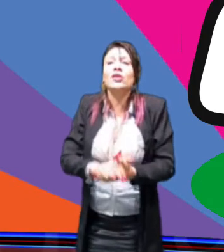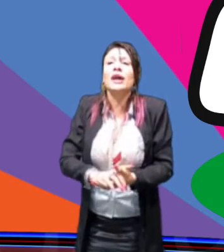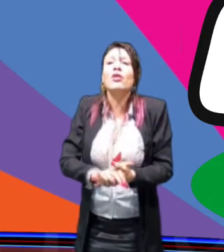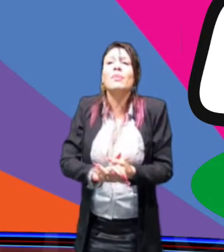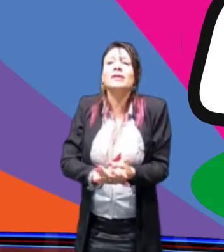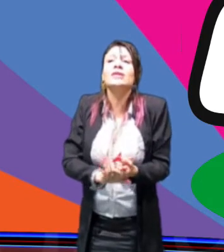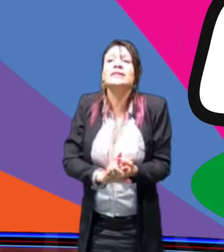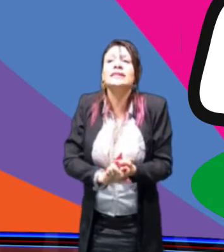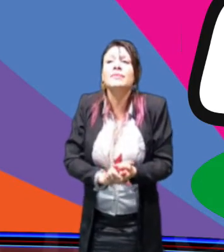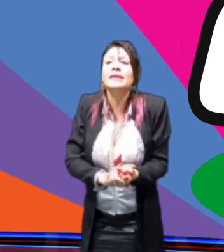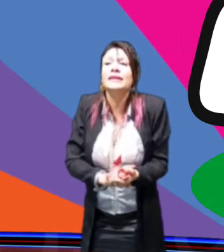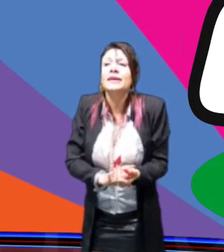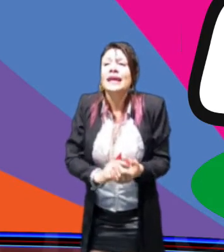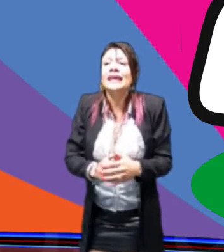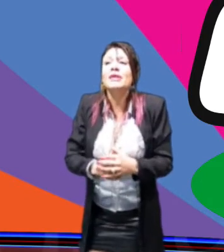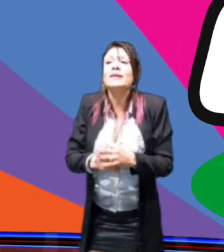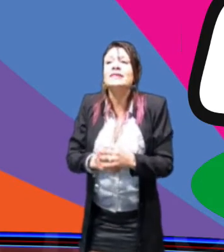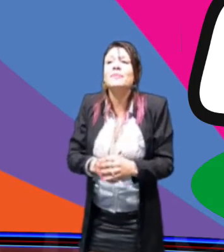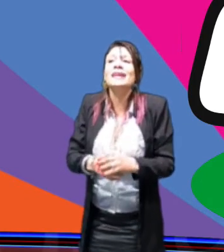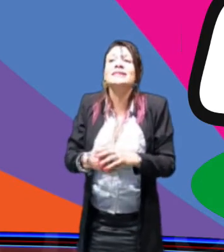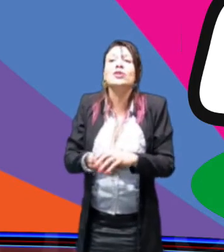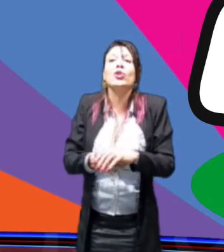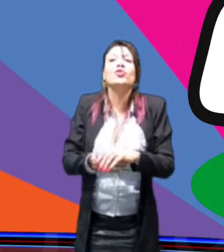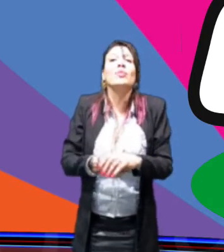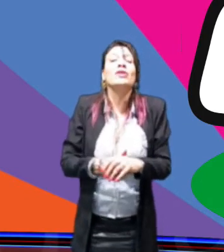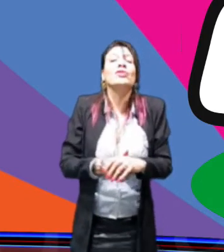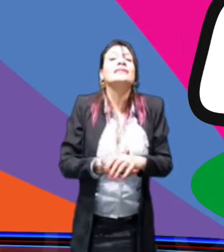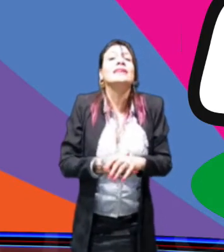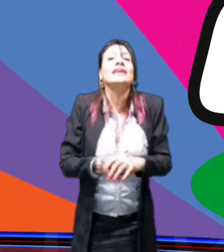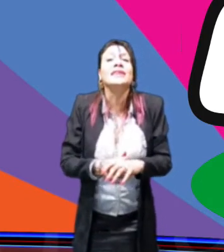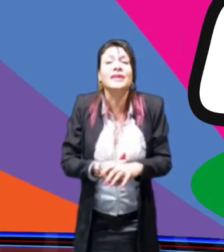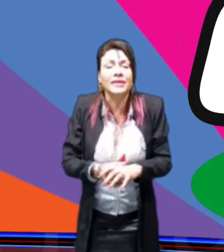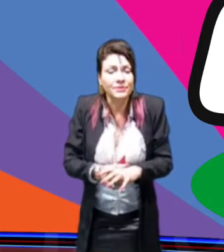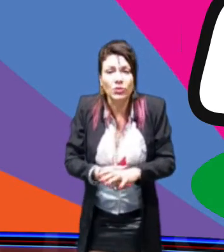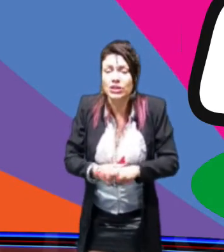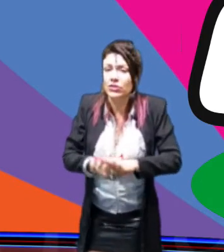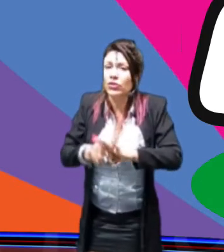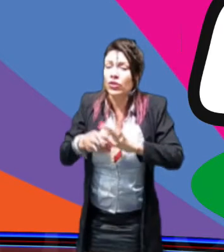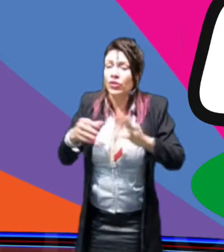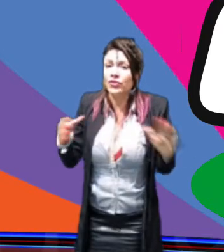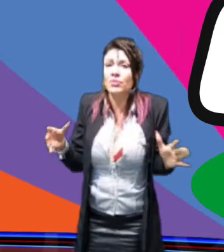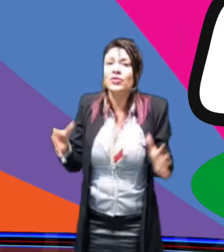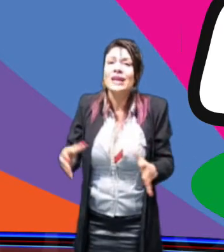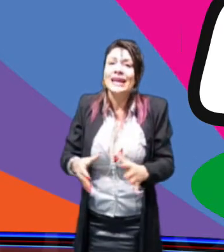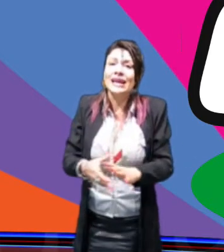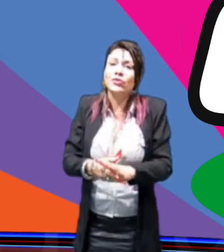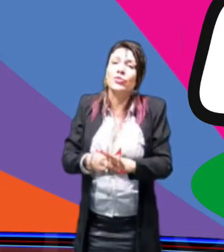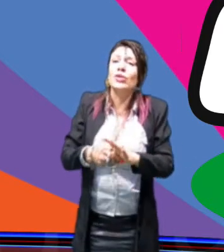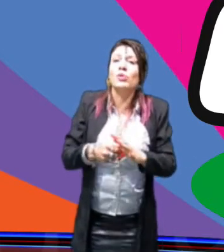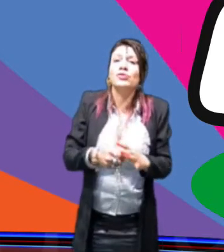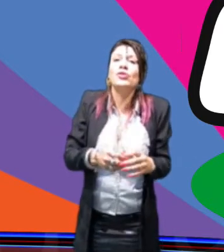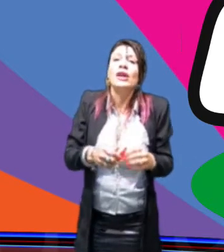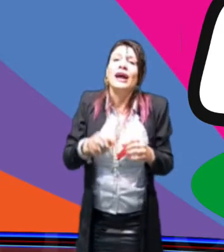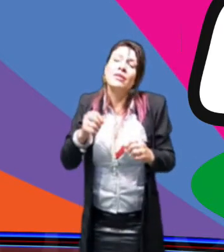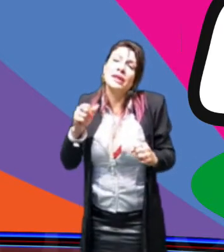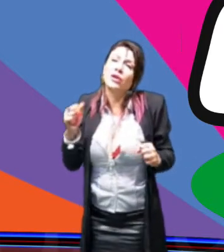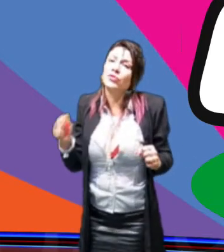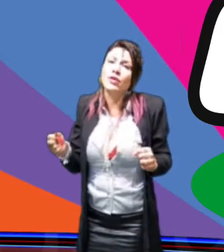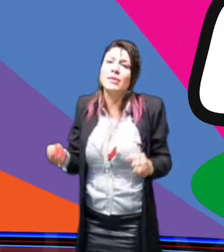ha compartido recientemente es que el principal asesino de los humanos es la Tierra. Como ya todos lo conocemos, esto no es una cuestión